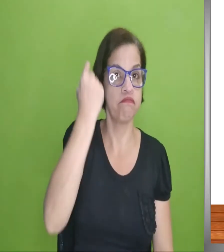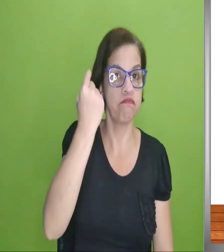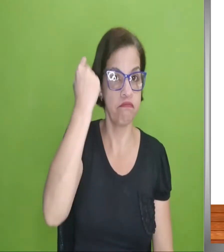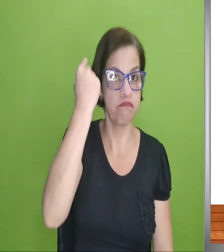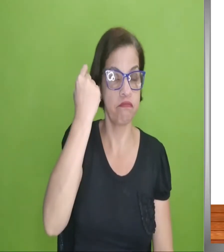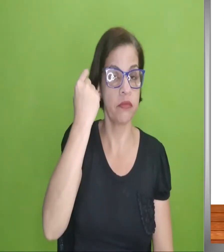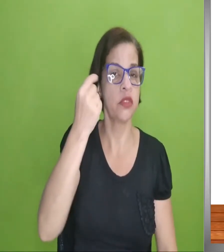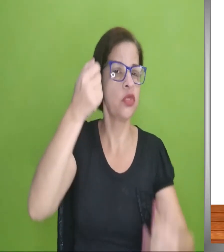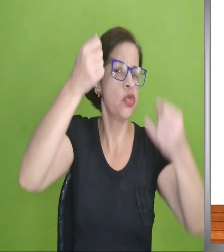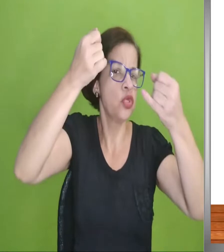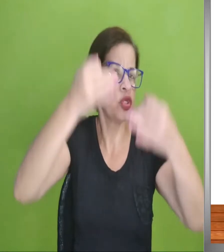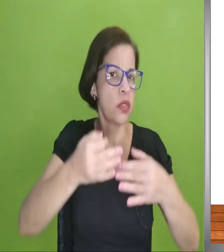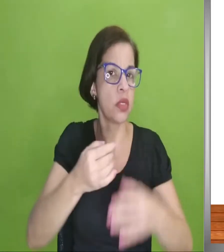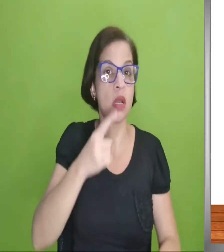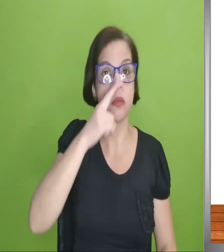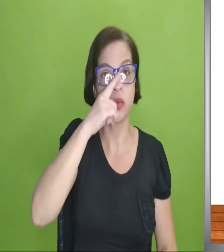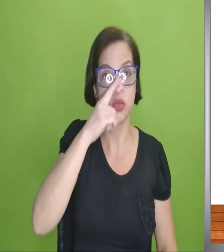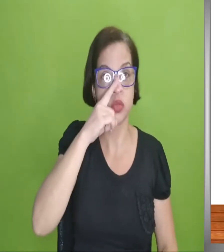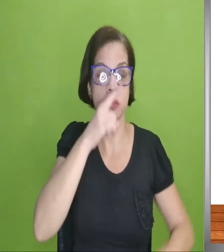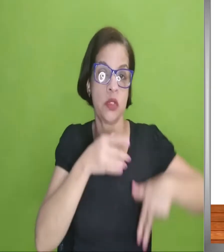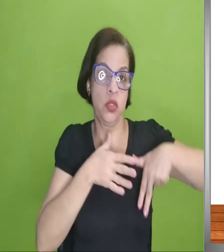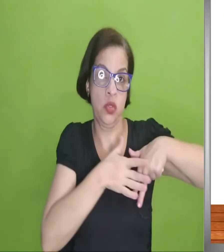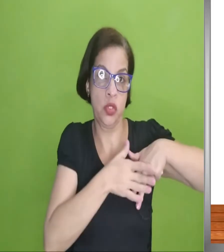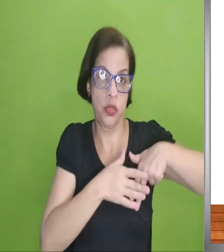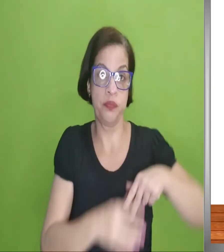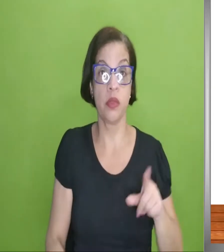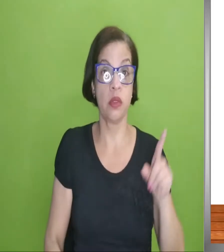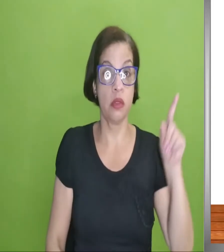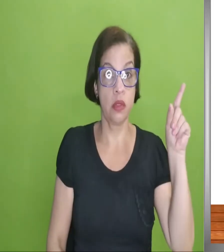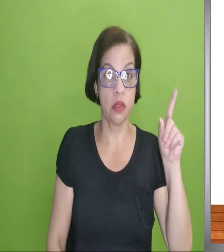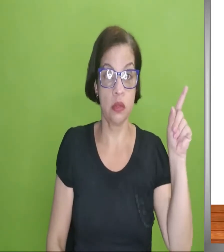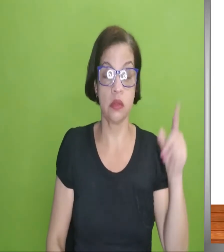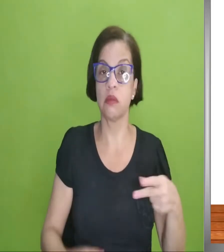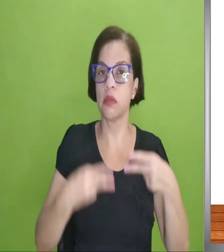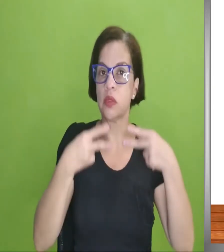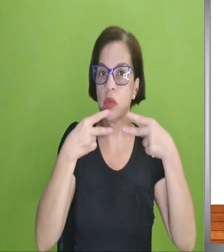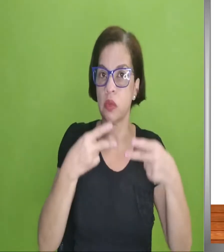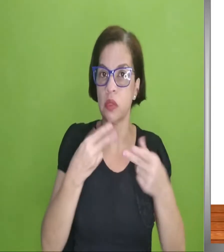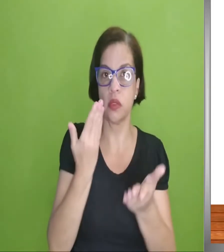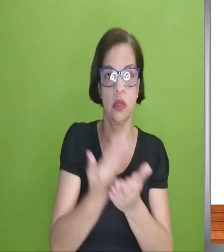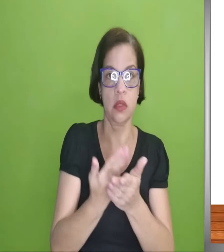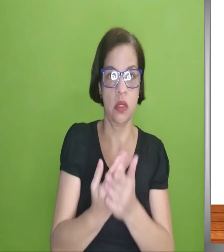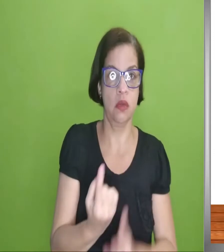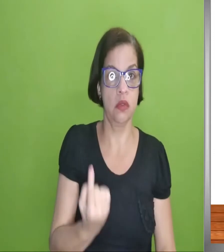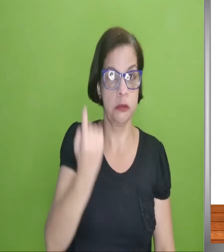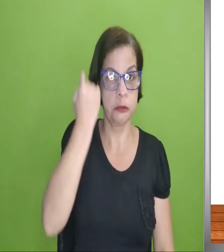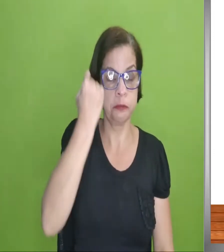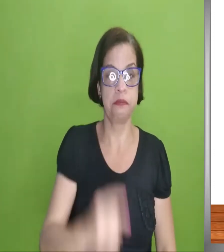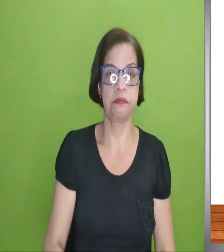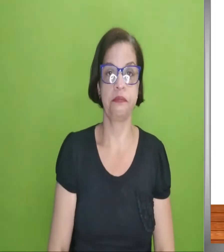anterior, onde falamos sobre o risco cardiovascular. Eu estou deixando aqui em cima o link para aquela aula.